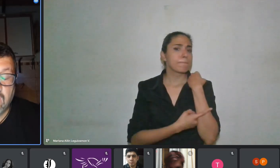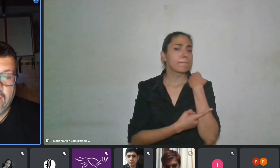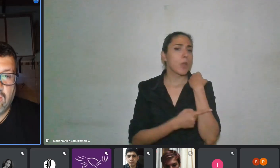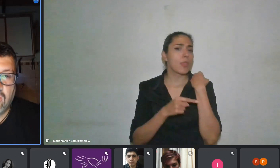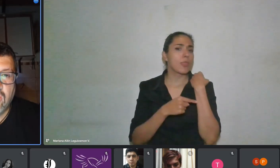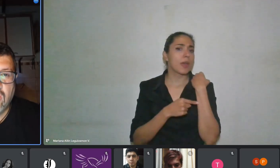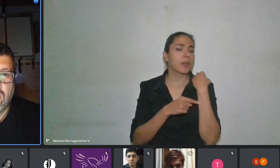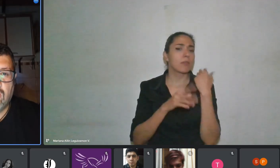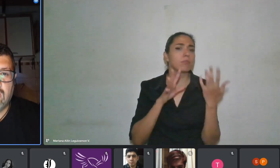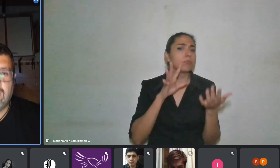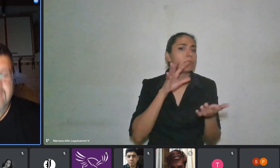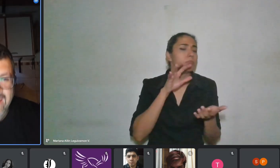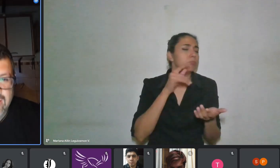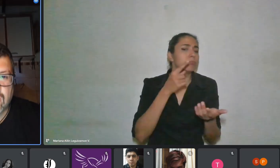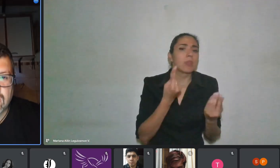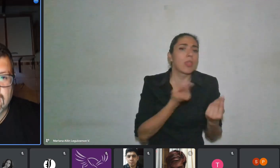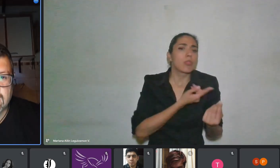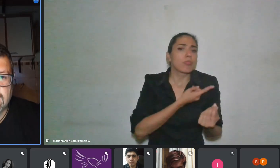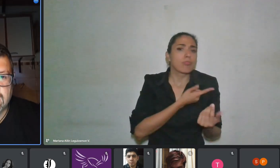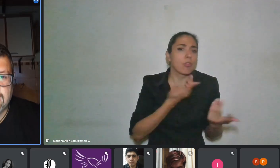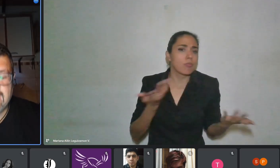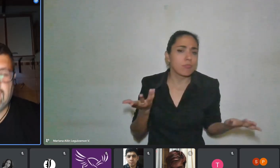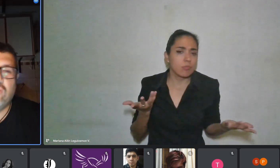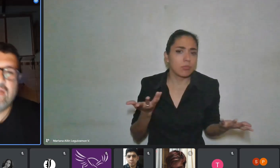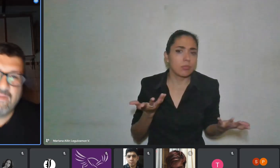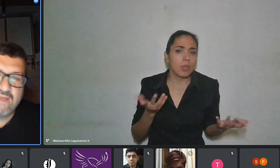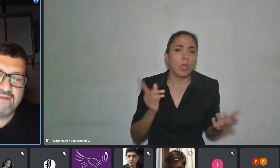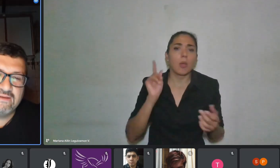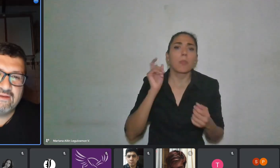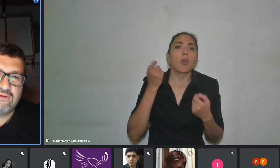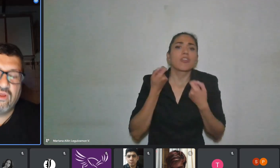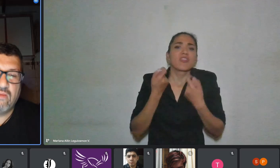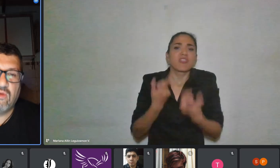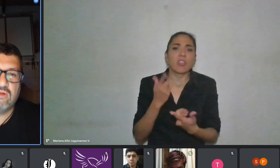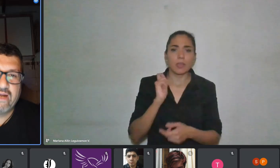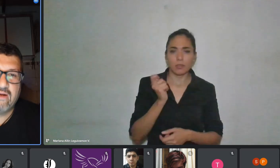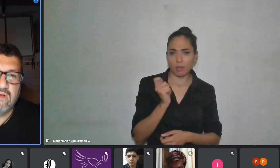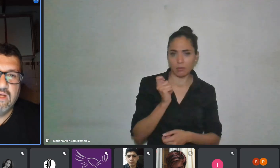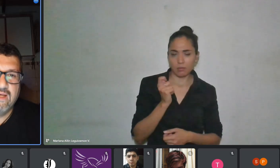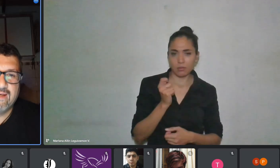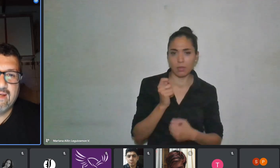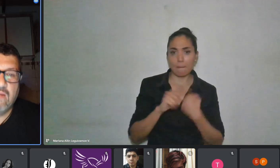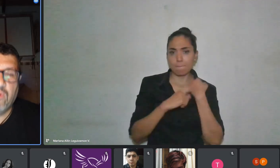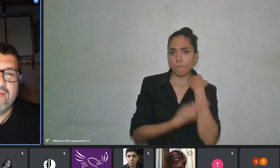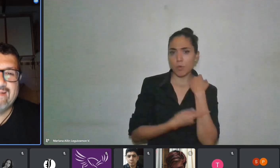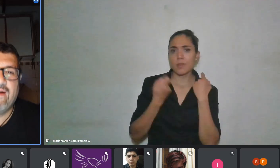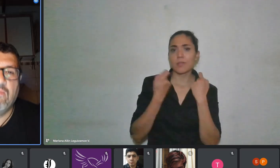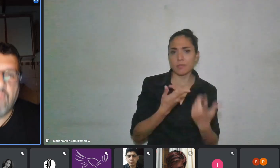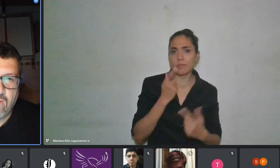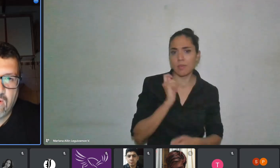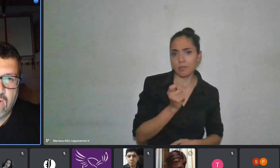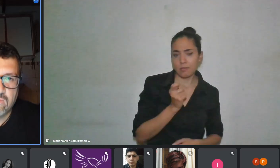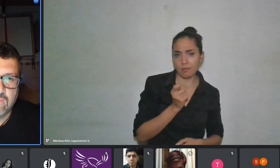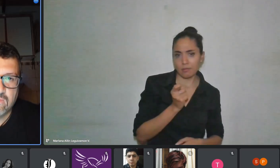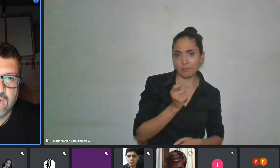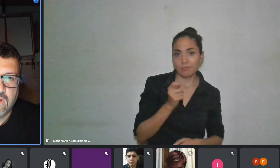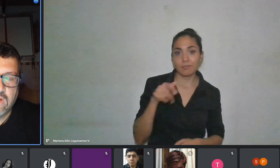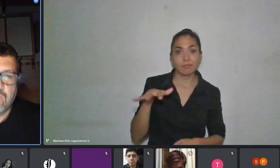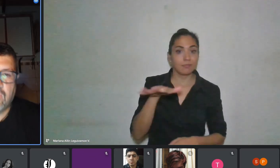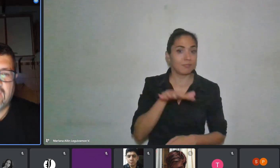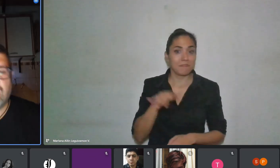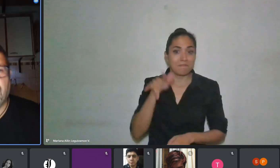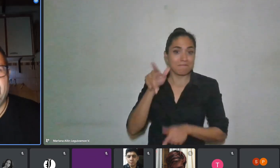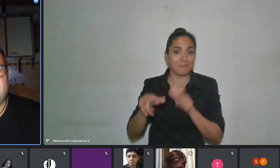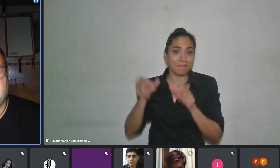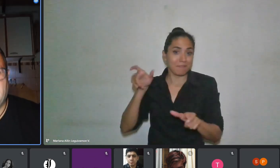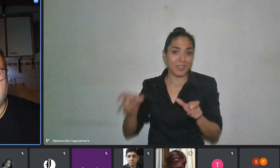Y bueno, los hechos históricamente nos demostraron que el poder está en el pueblo.